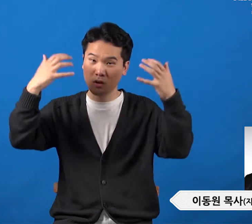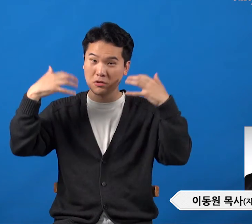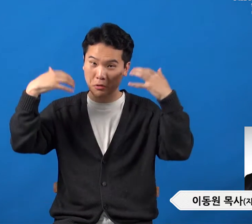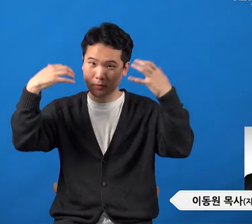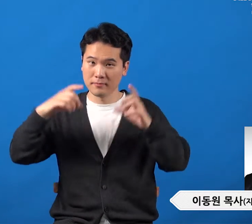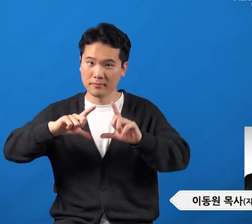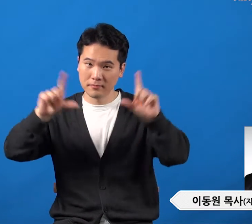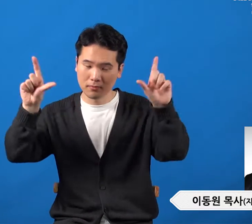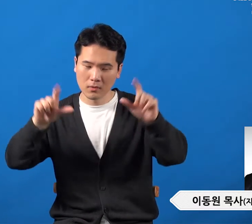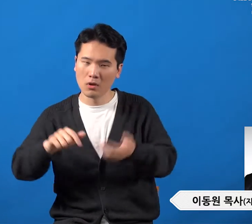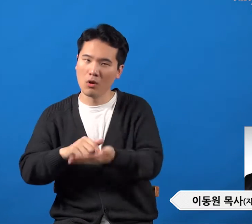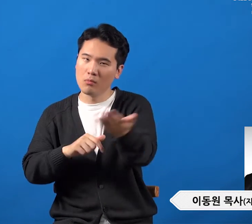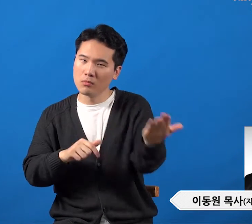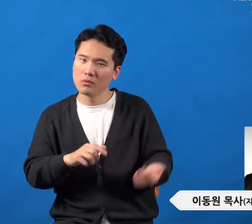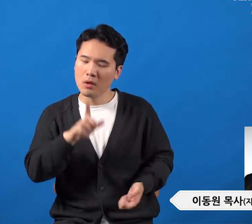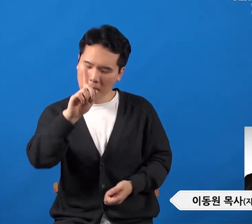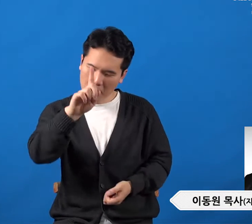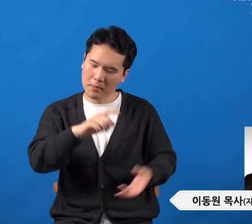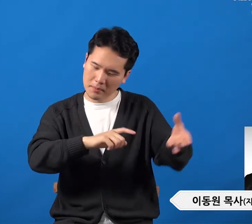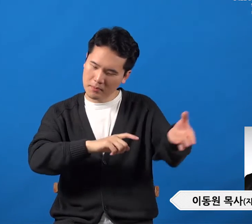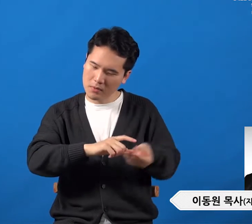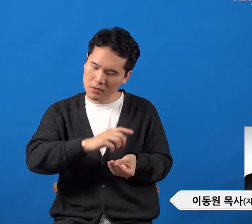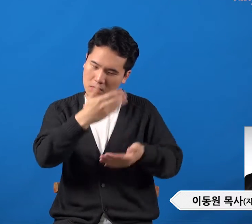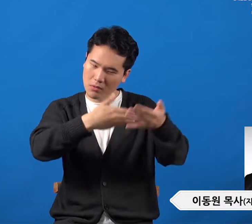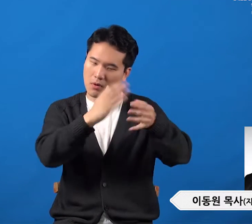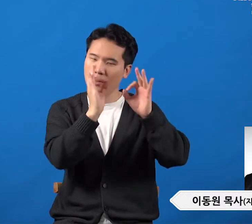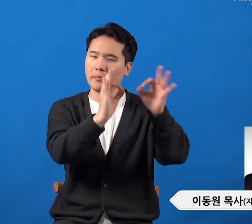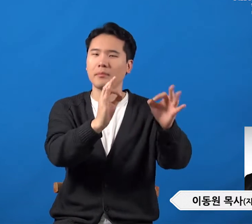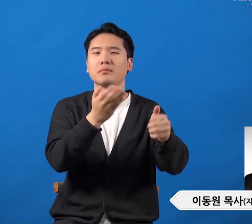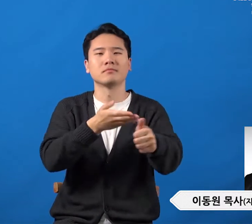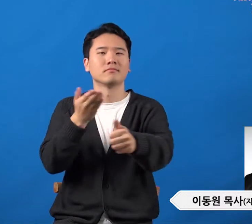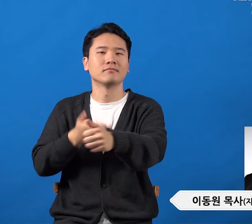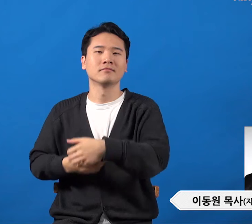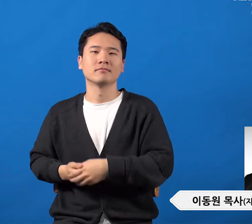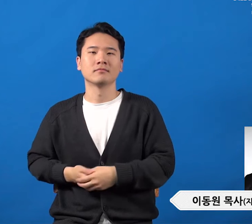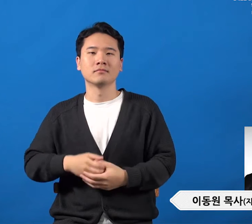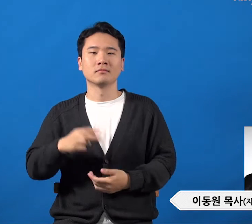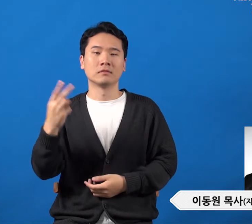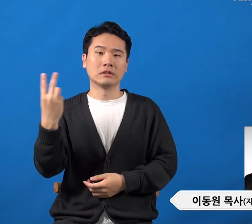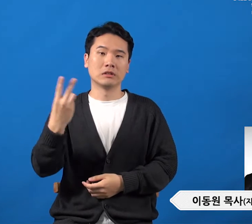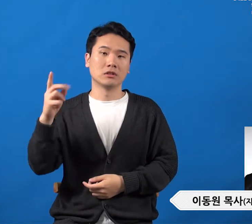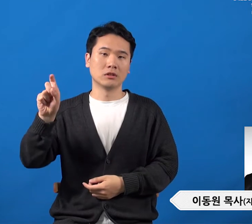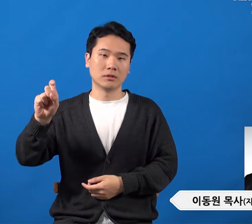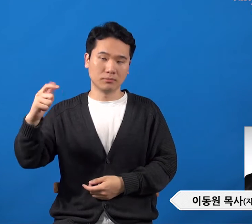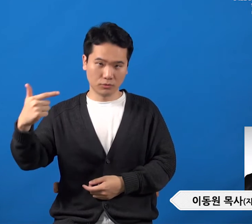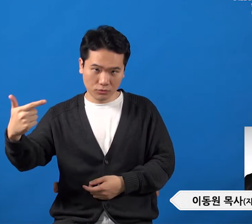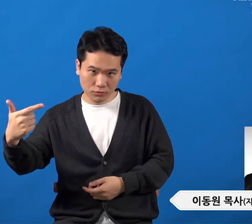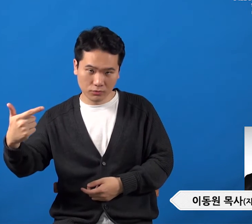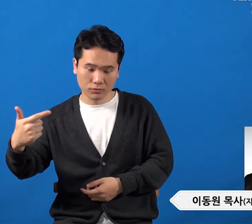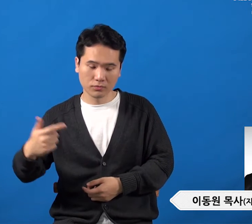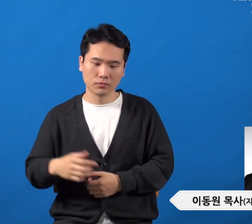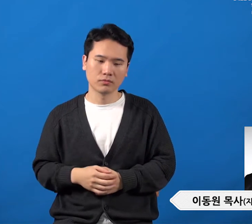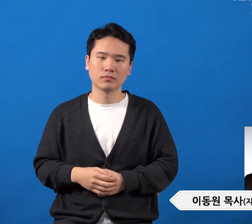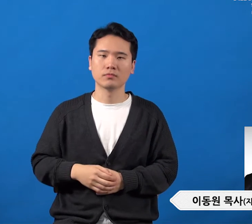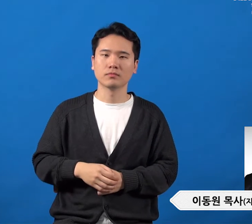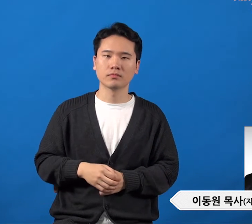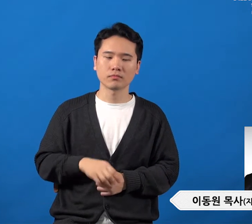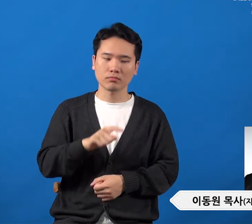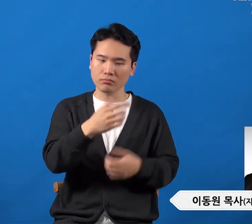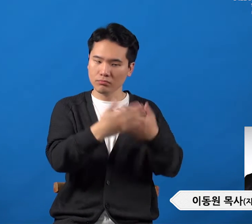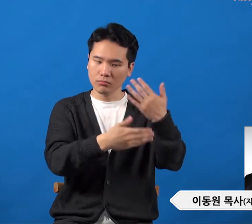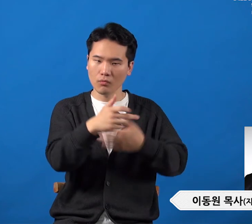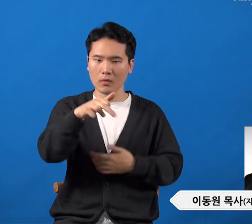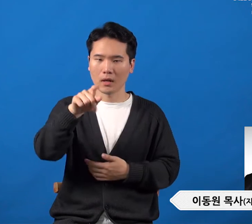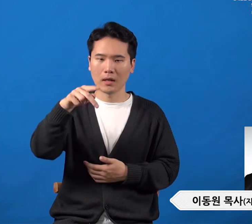이번 여름 빌릴 수 있으면 빌리다 한번 보세요. 자, 2016년에 이 영화는